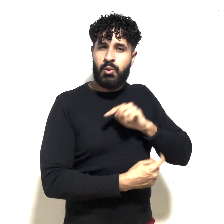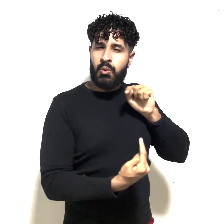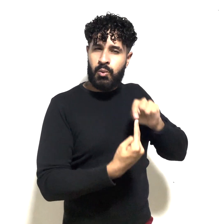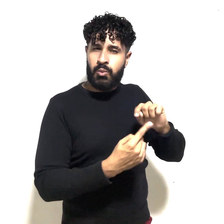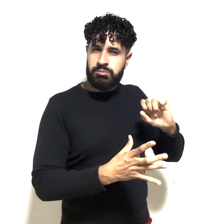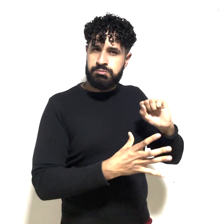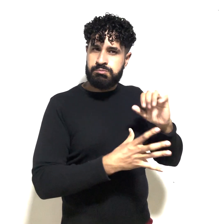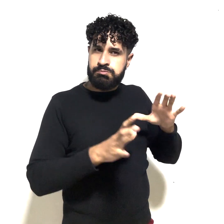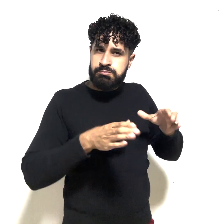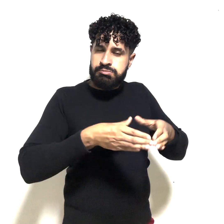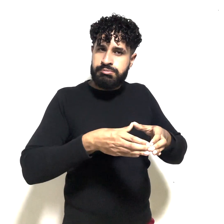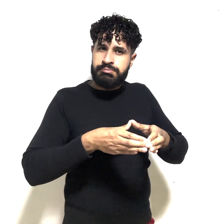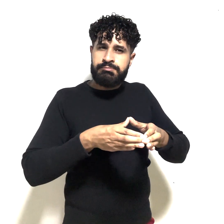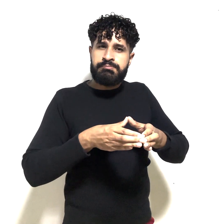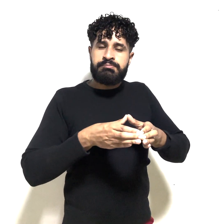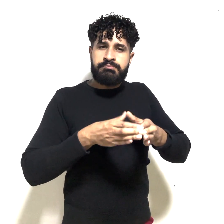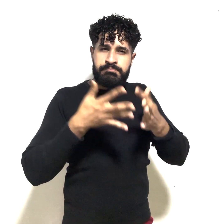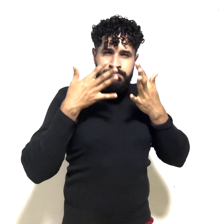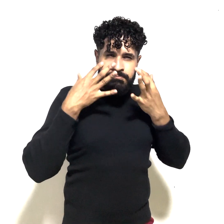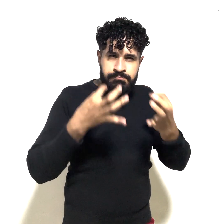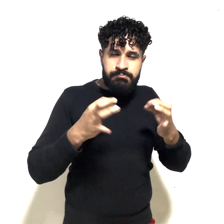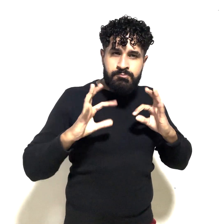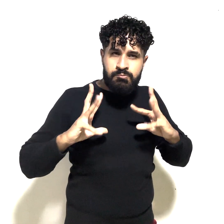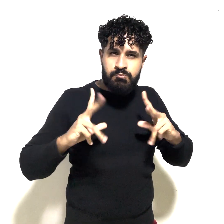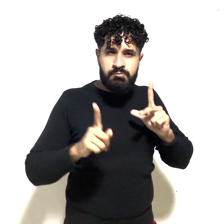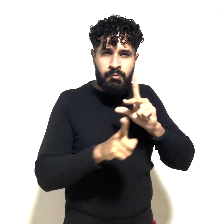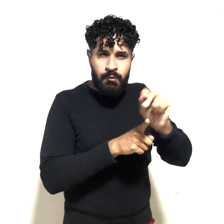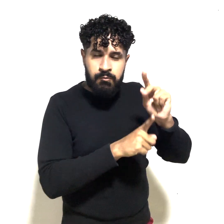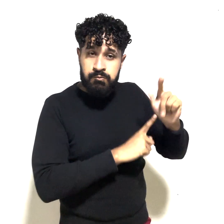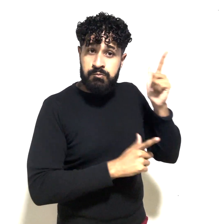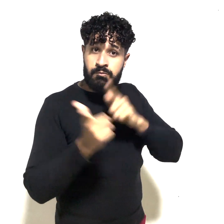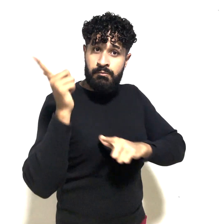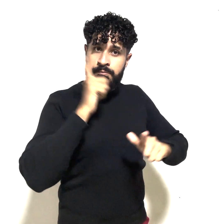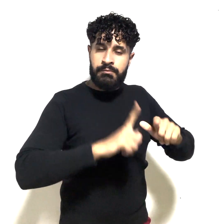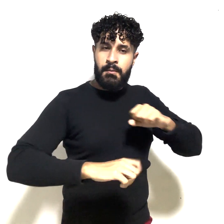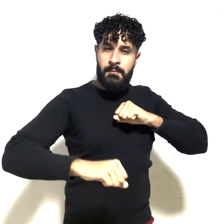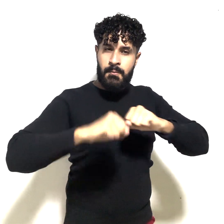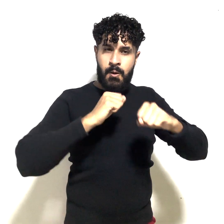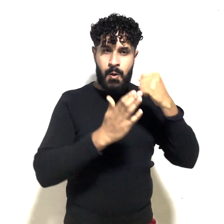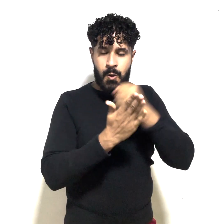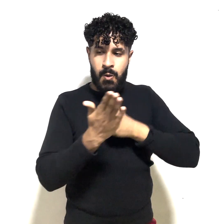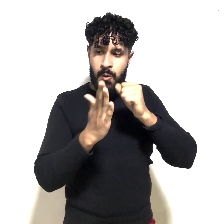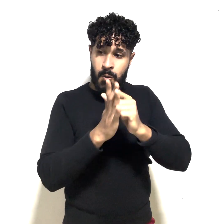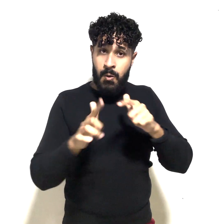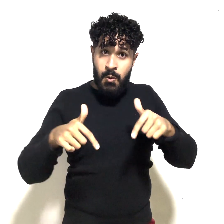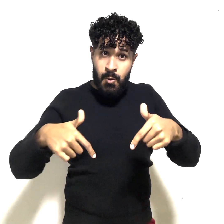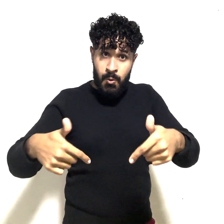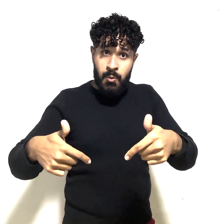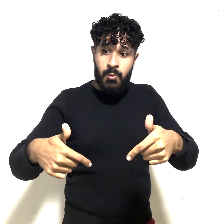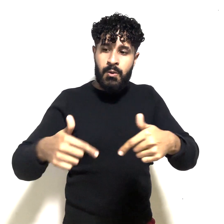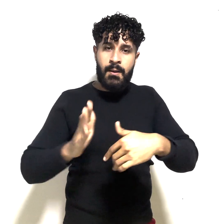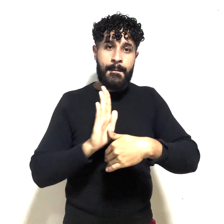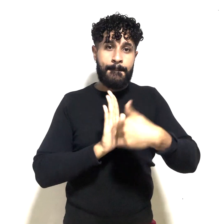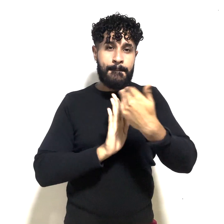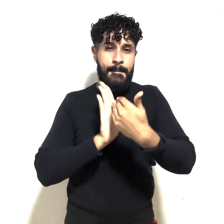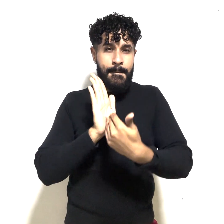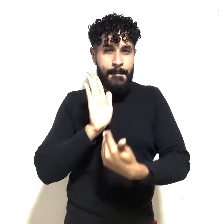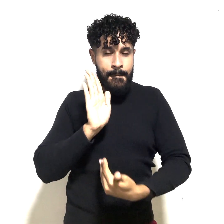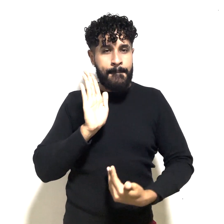Fique por dentro das conquistas garantidas com mobilização e luta a lista de pontos de acordo